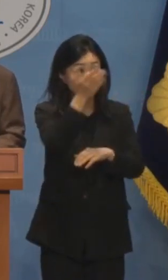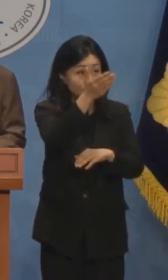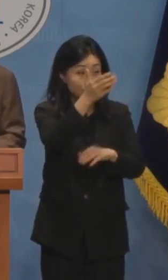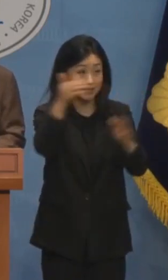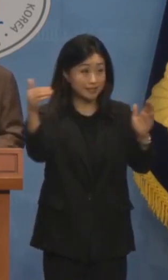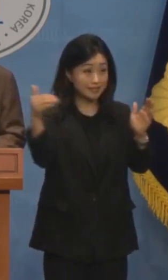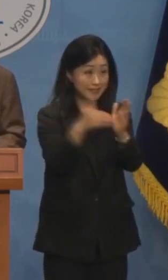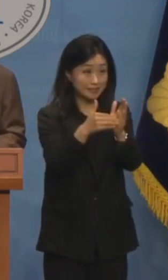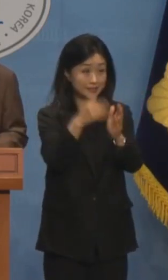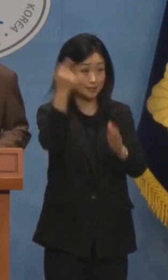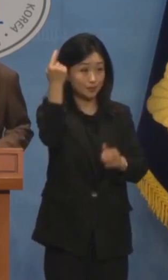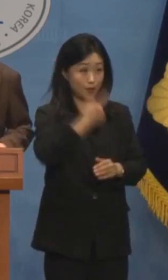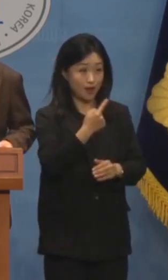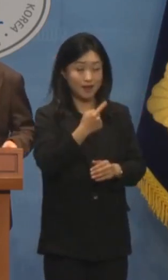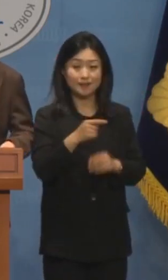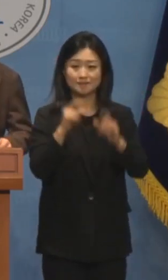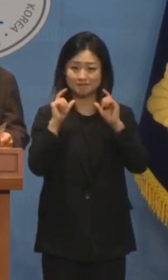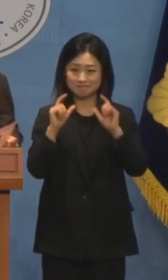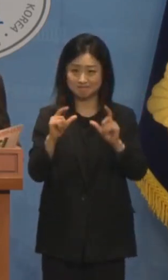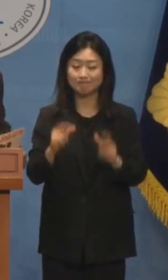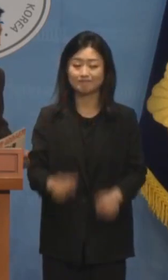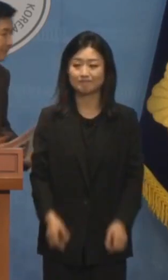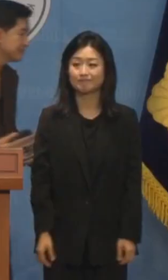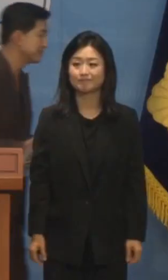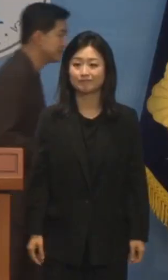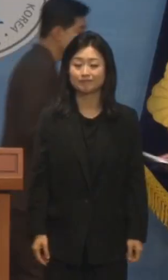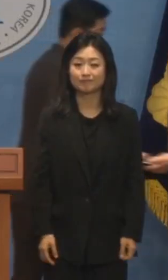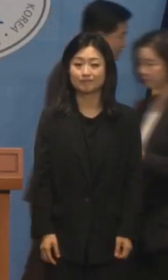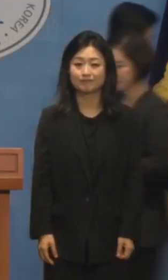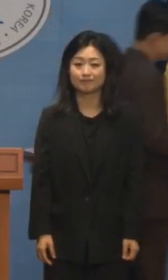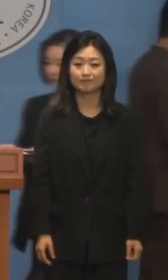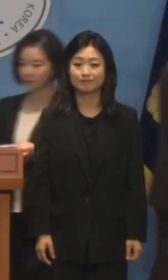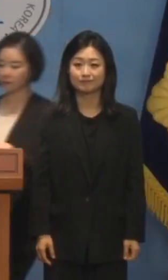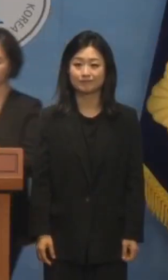멀지 않았습니다. 감사합니다.